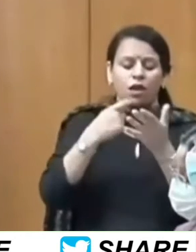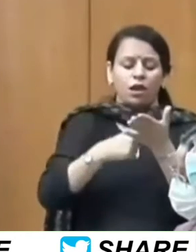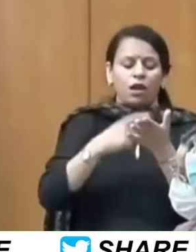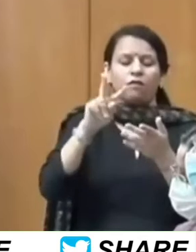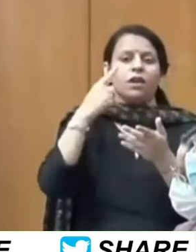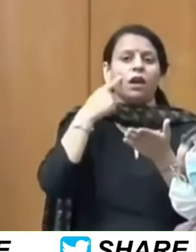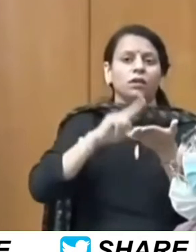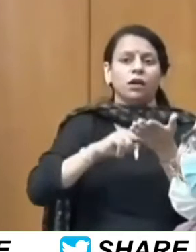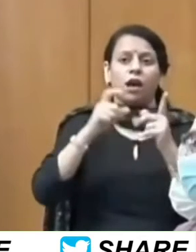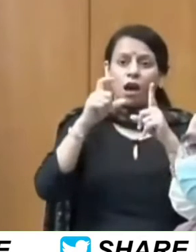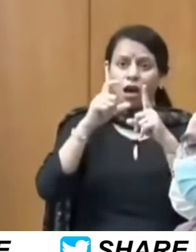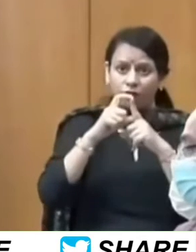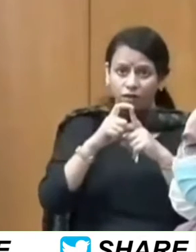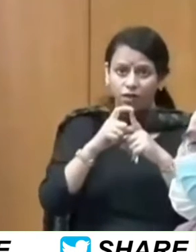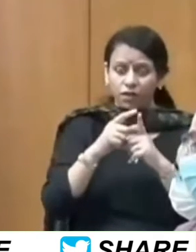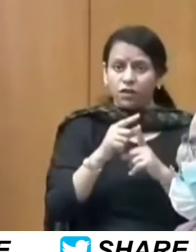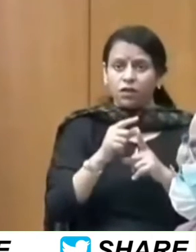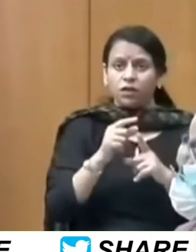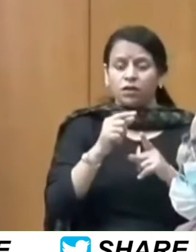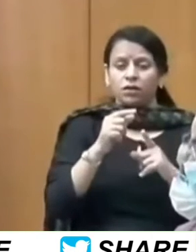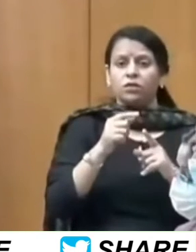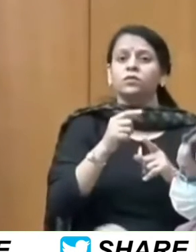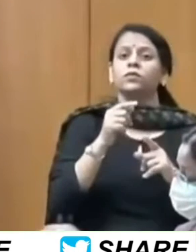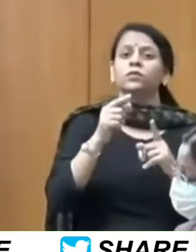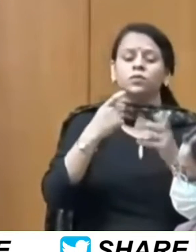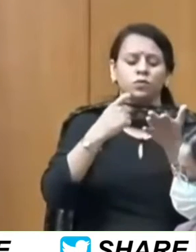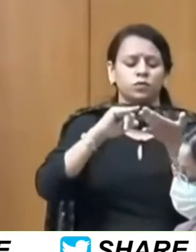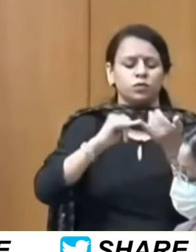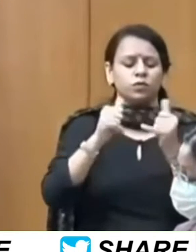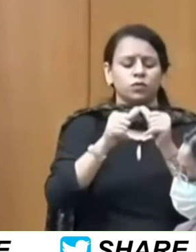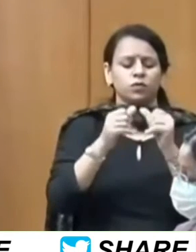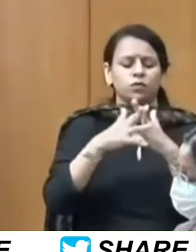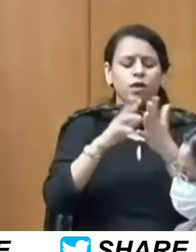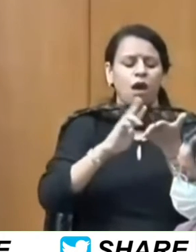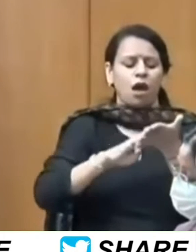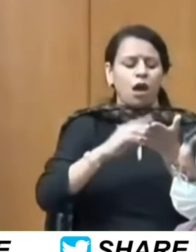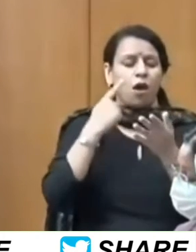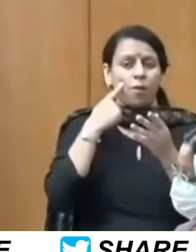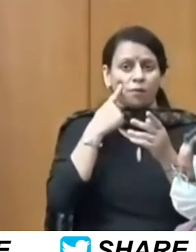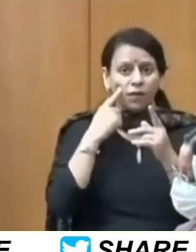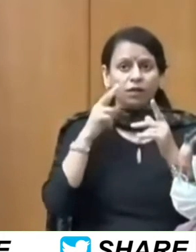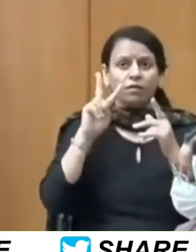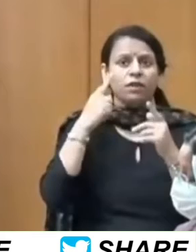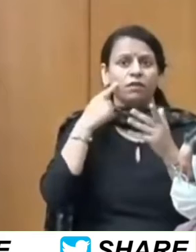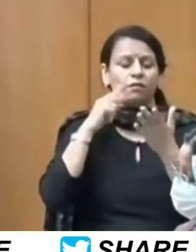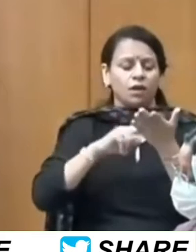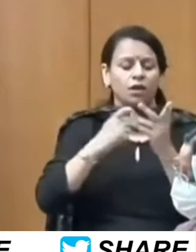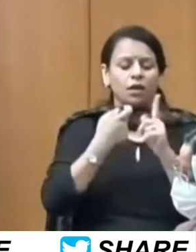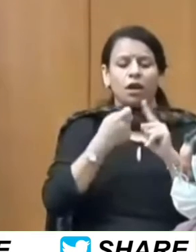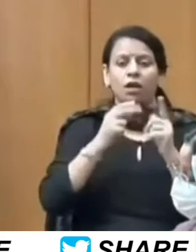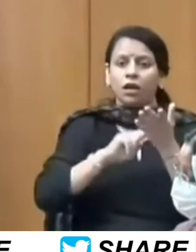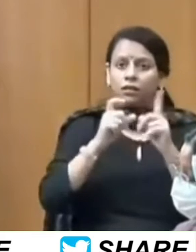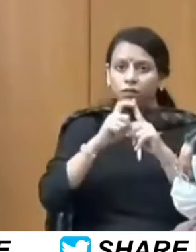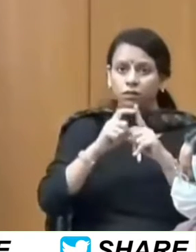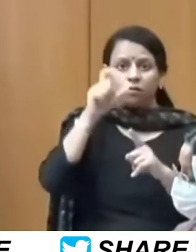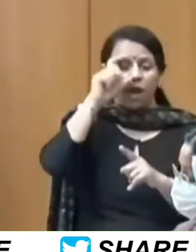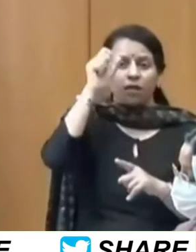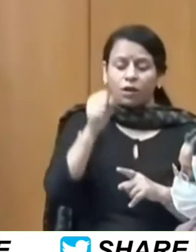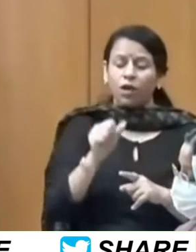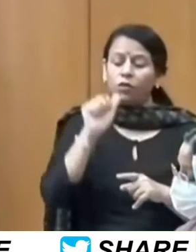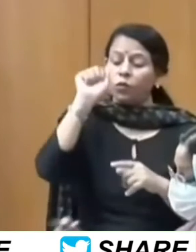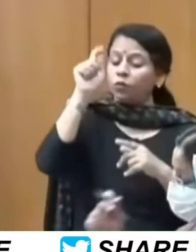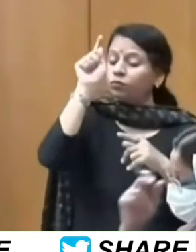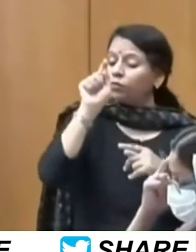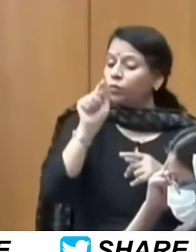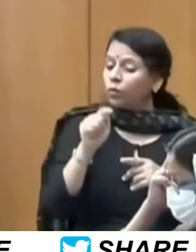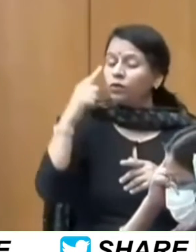हूं, मैं स्वामी विवेकानंद जी को याद करता हूं, मैं महात्मा गांधी जी के मौलिक शिक्षा के बारे में याद करता हूं,